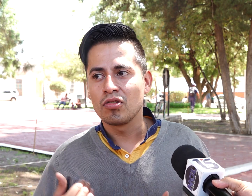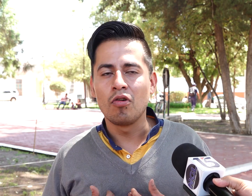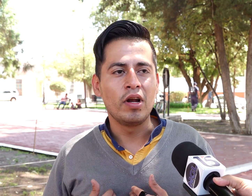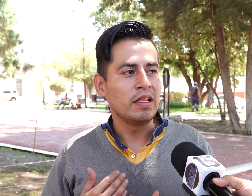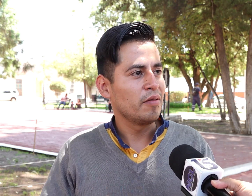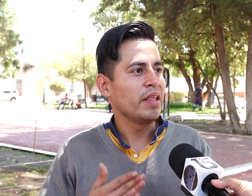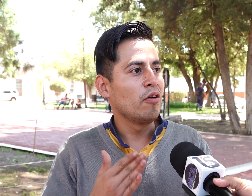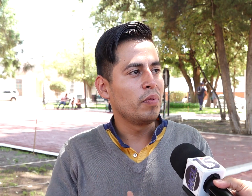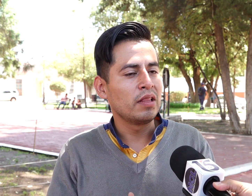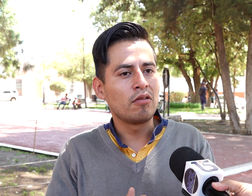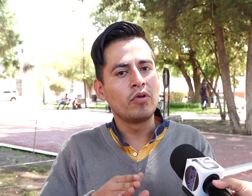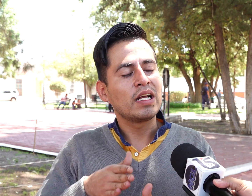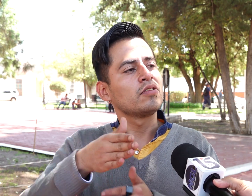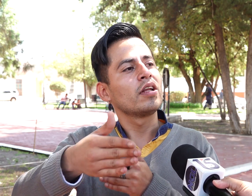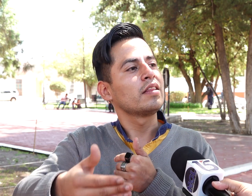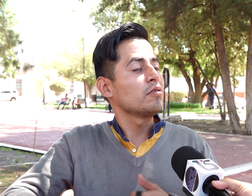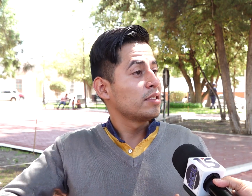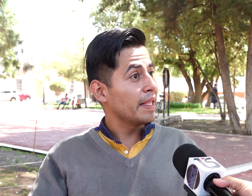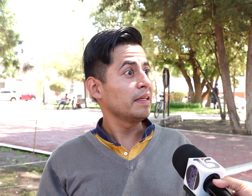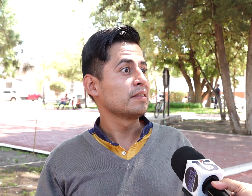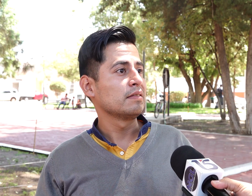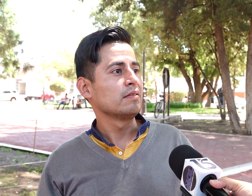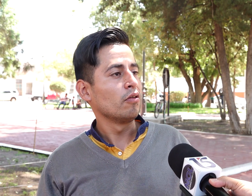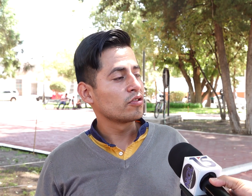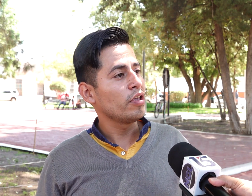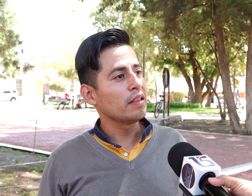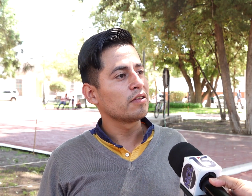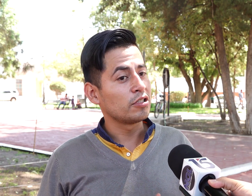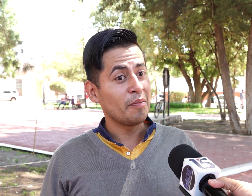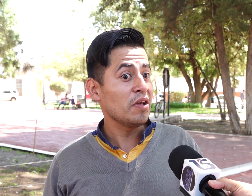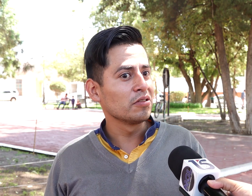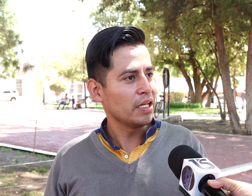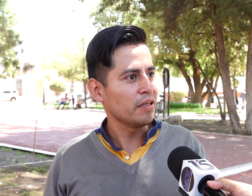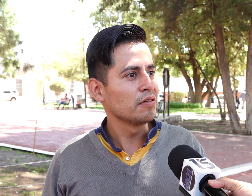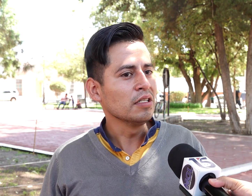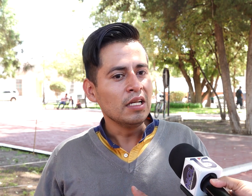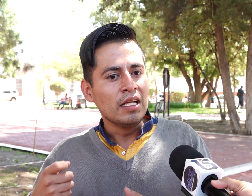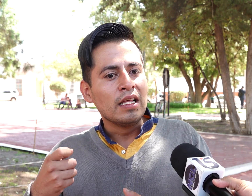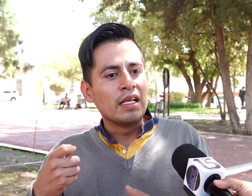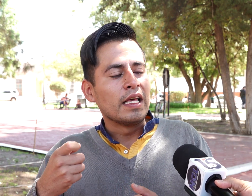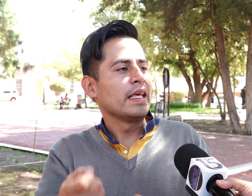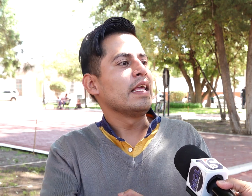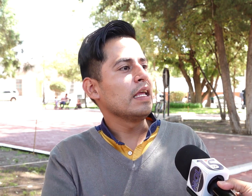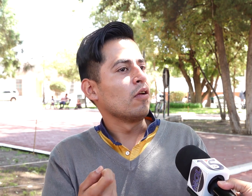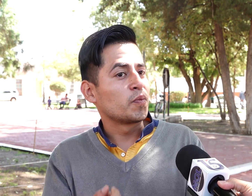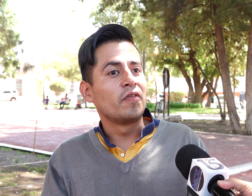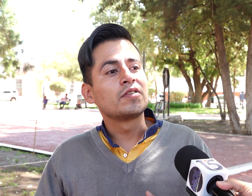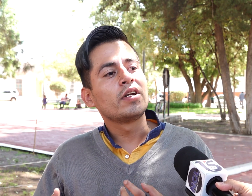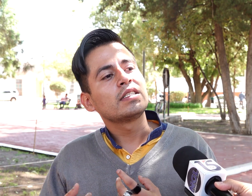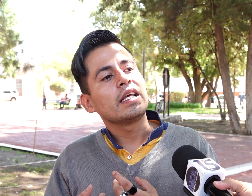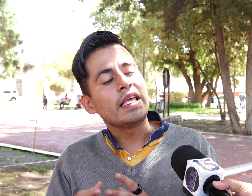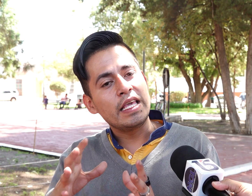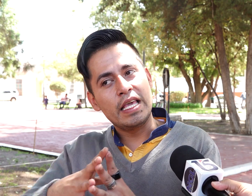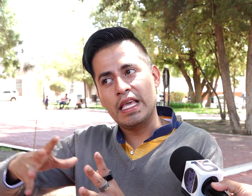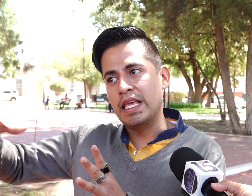yo entro como el intermediario del puente de comunicación entre ustedes, los oyentes, sus amigos de ellos, los